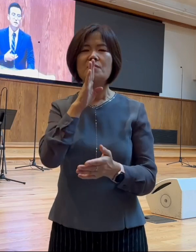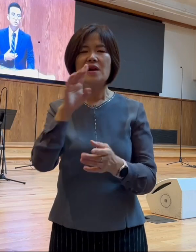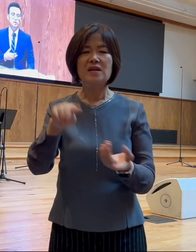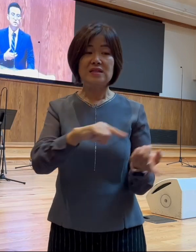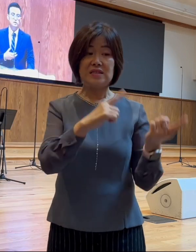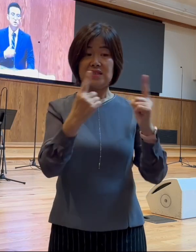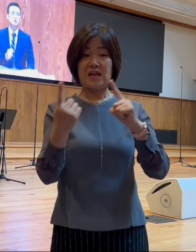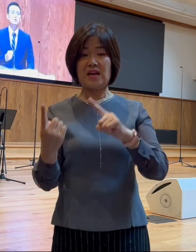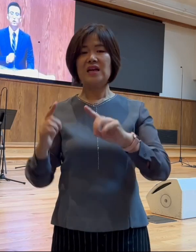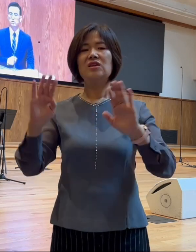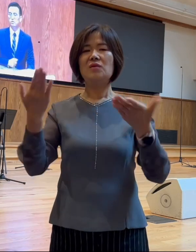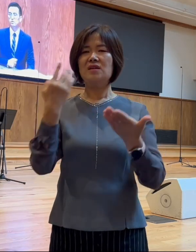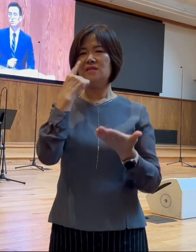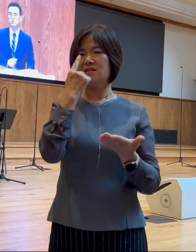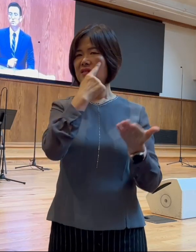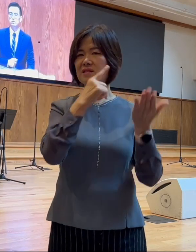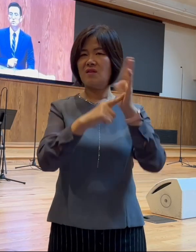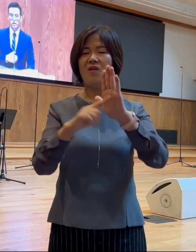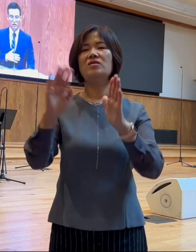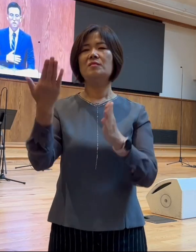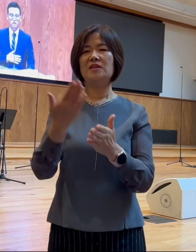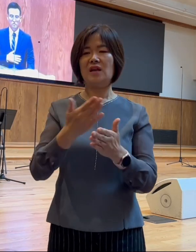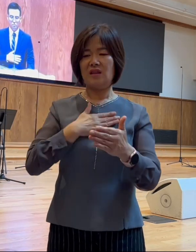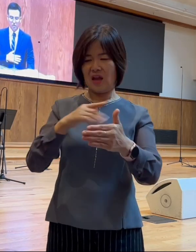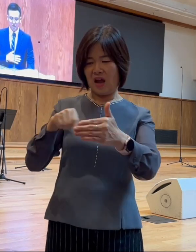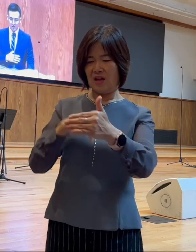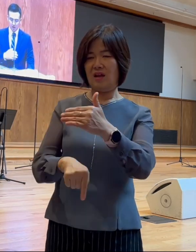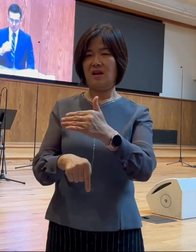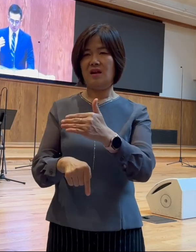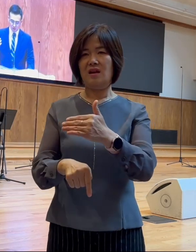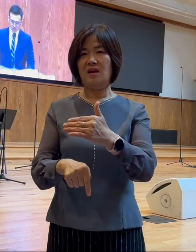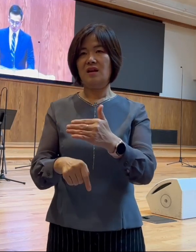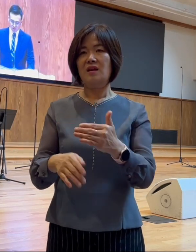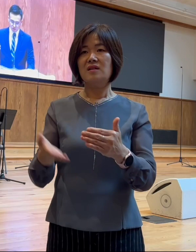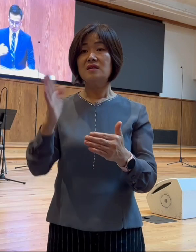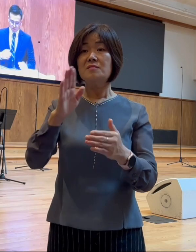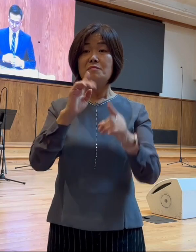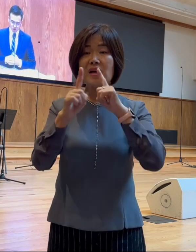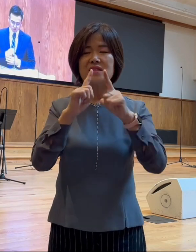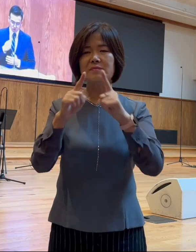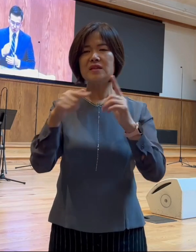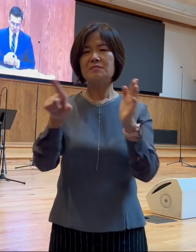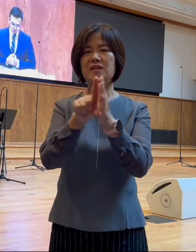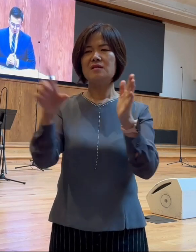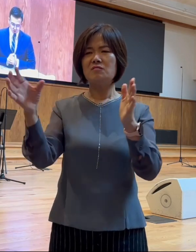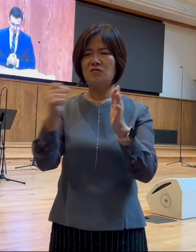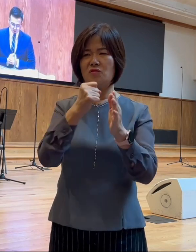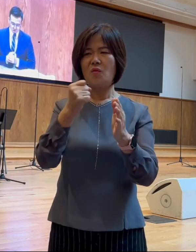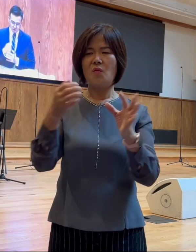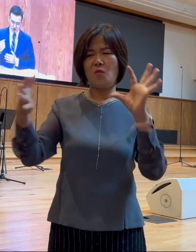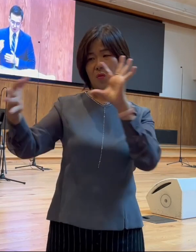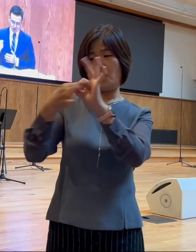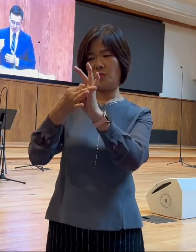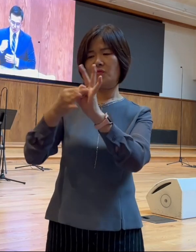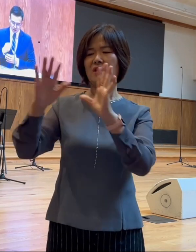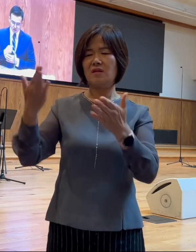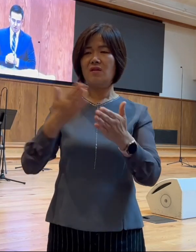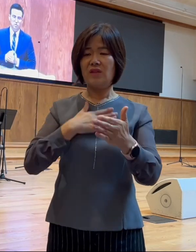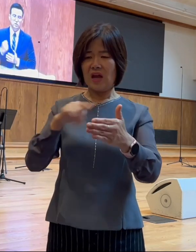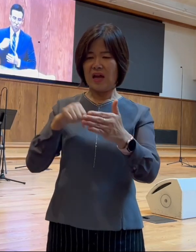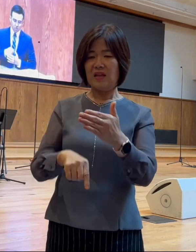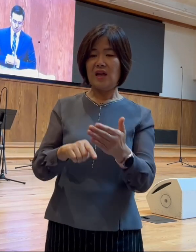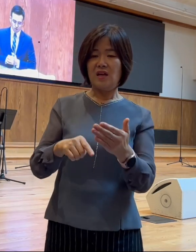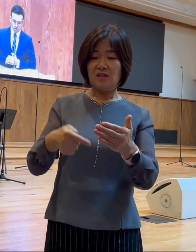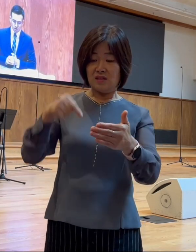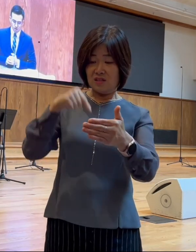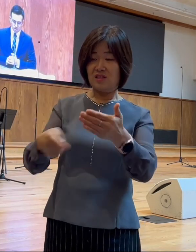살아나게 된 그 증거예요. 내 안에. 그러니까 그 말씀이 믿음으로 결부가 되어서 내 안에 살아있게